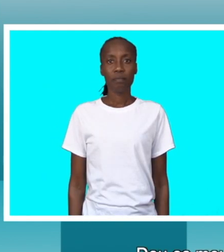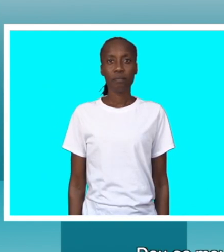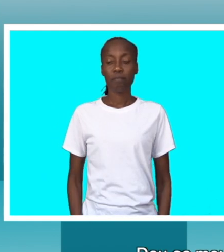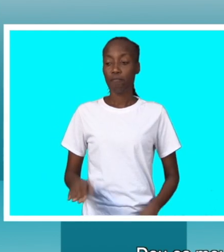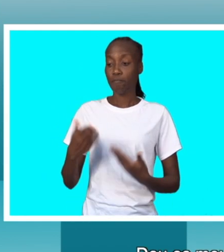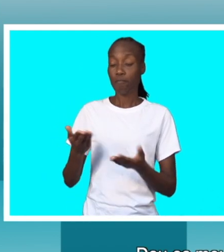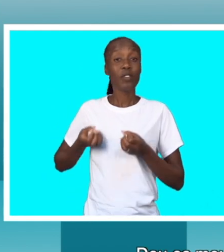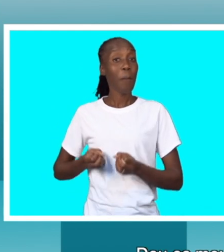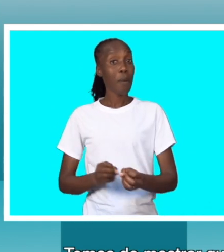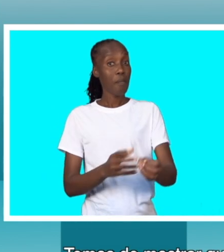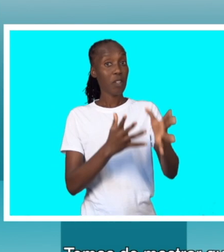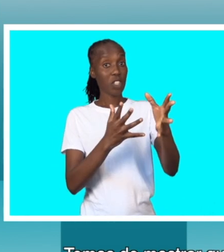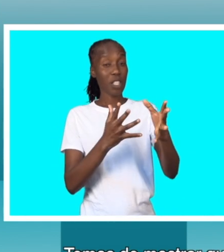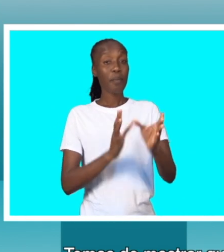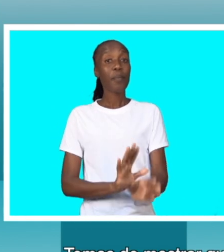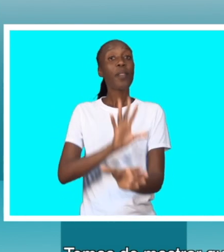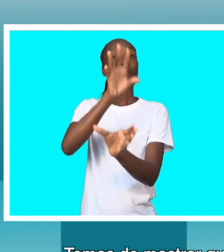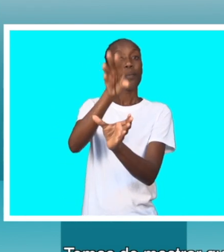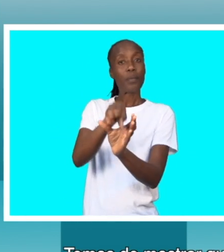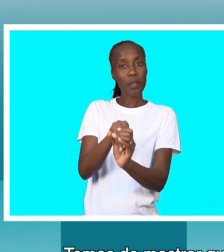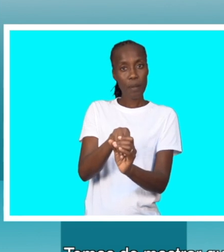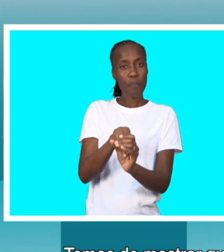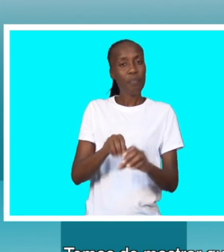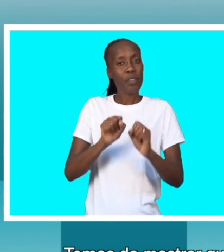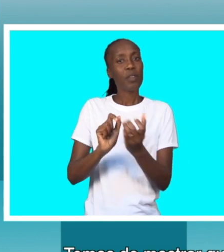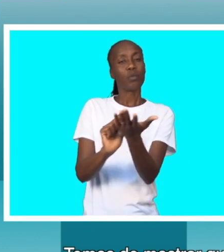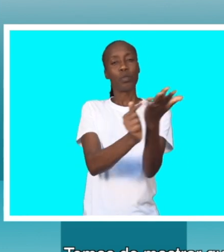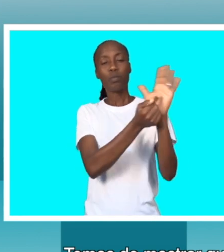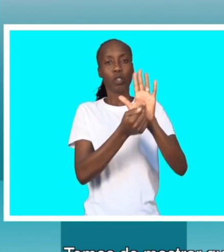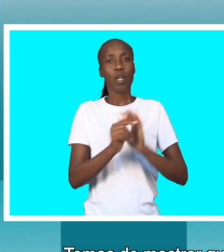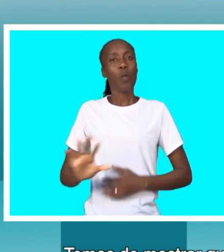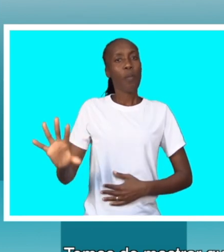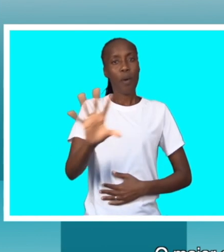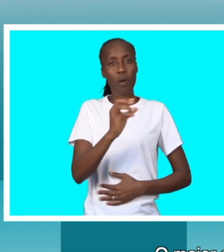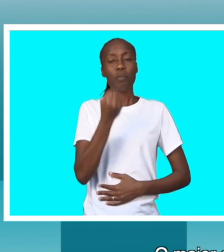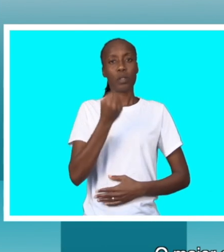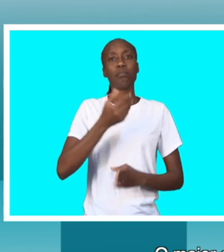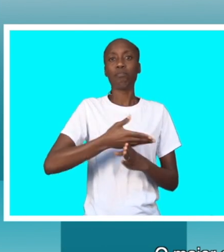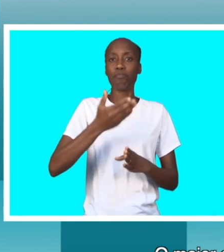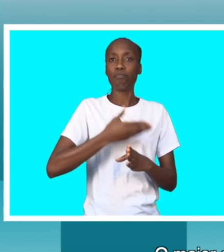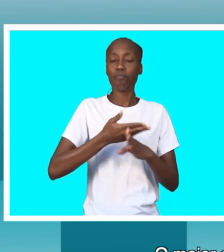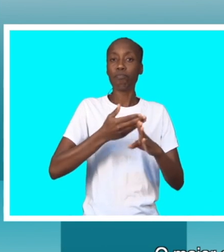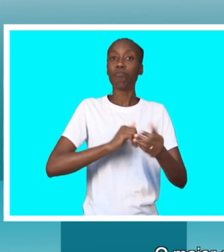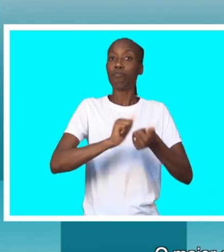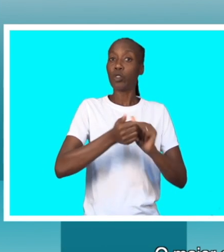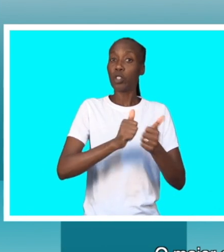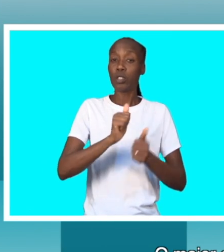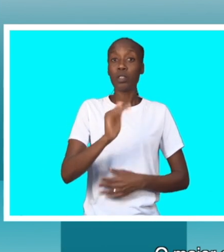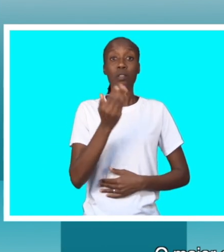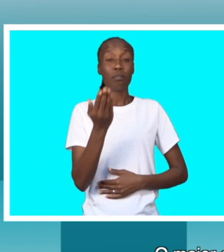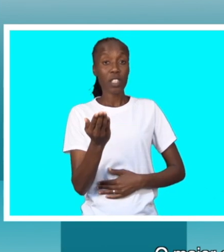Pela inclusão Temos que mostrar Que todos podemos Para praticar o desporto E o maior ganho Para mim é esse